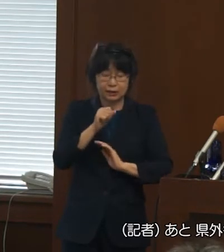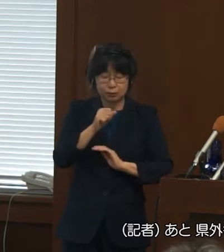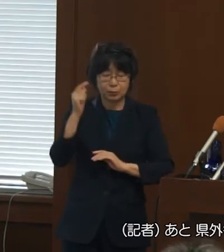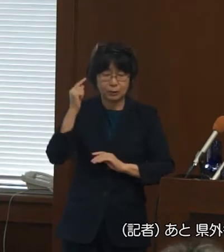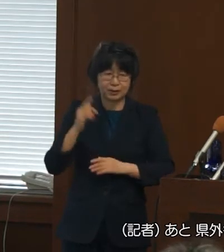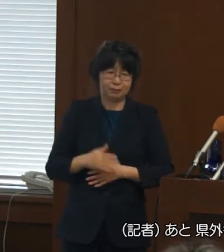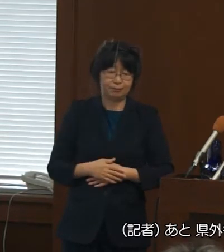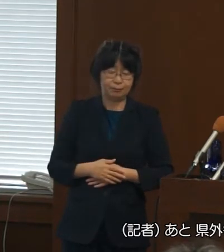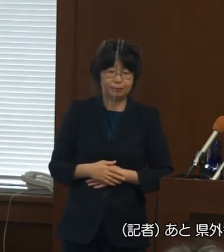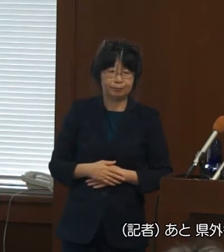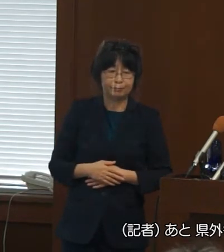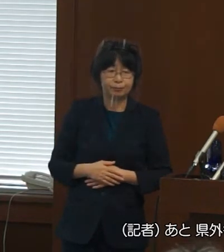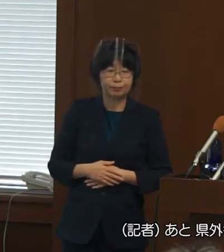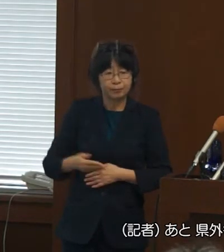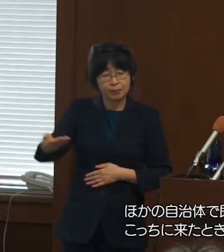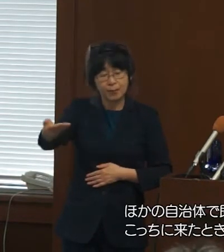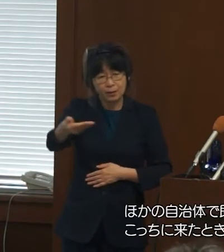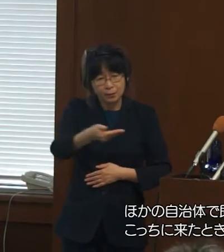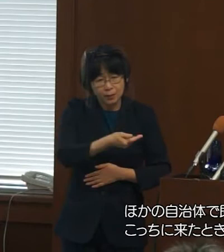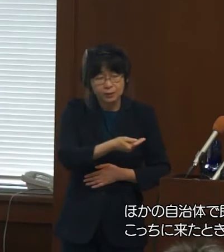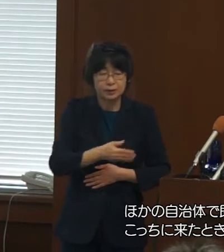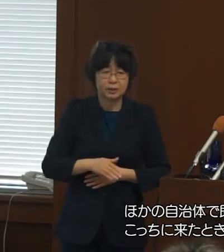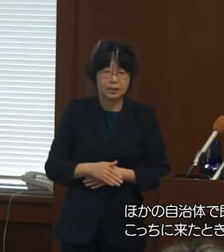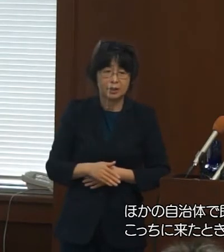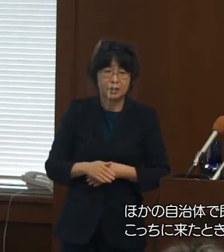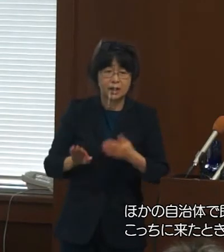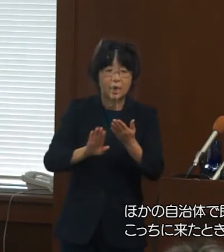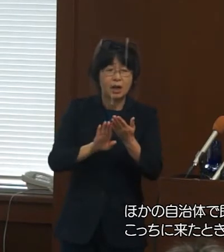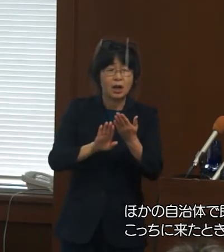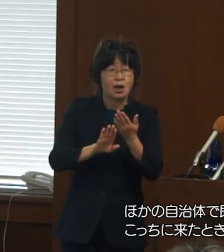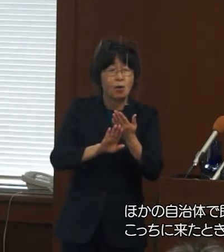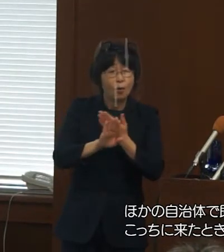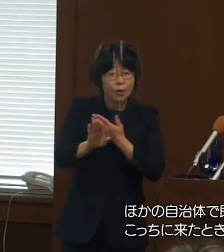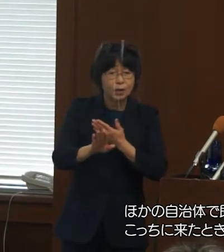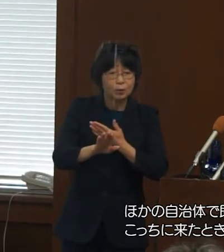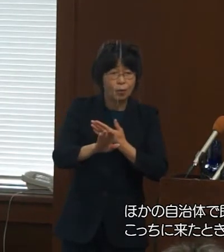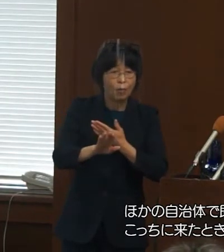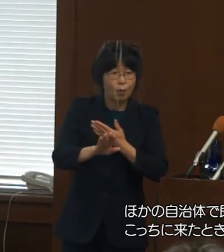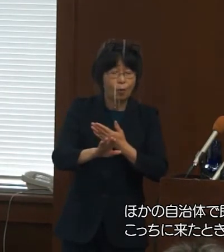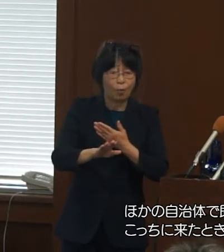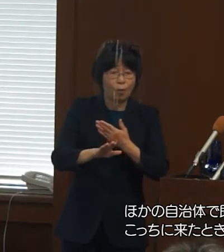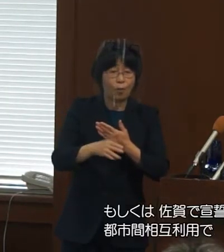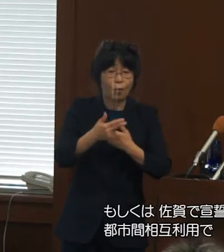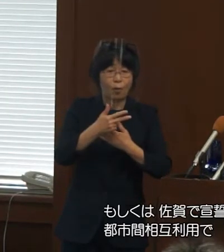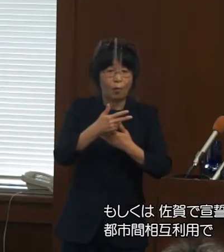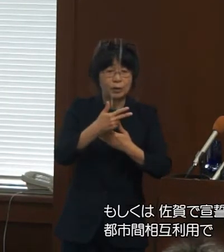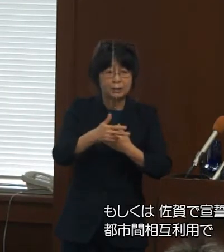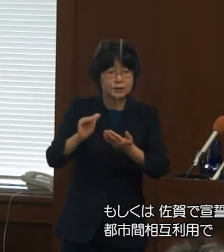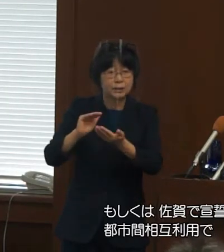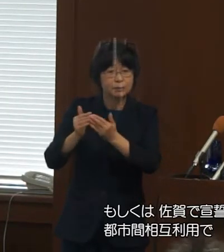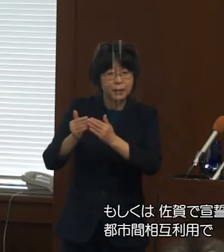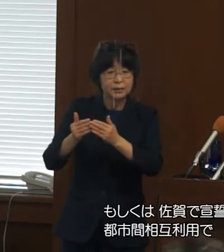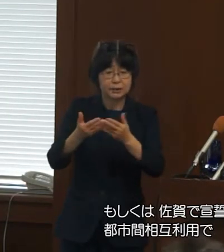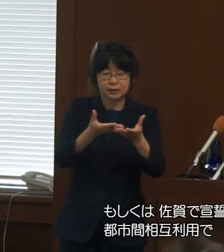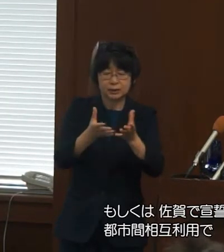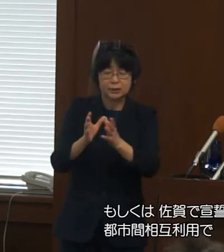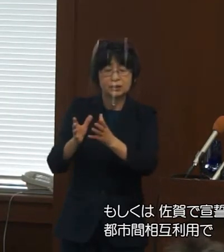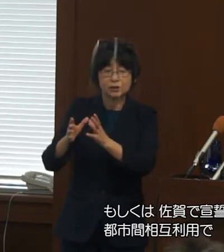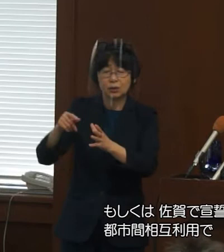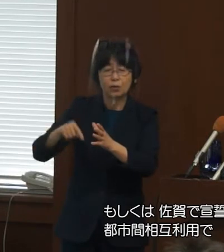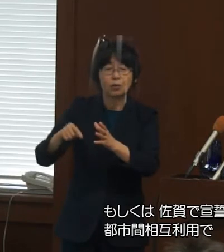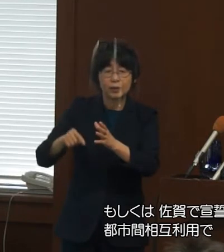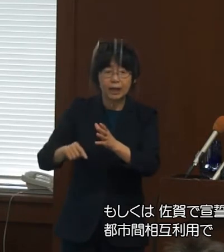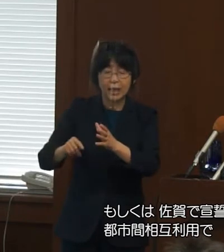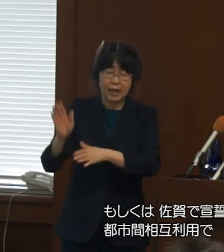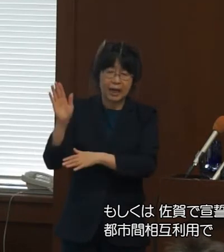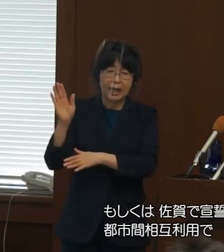あと県外も含めてなんですけど、他の自治体ですでに宣誓している方がこっちに来たとき、もしくは佐賀で宣誓した方が外に出